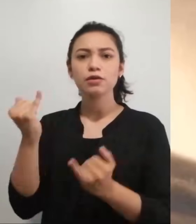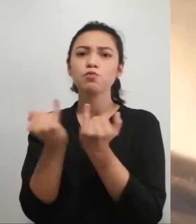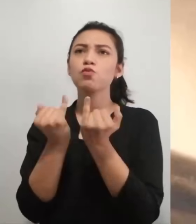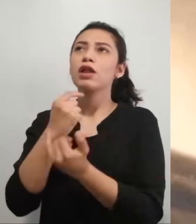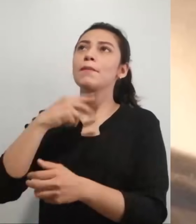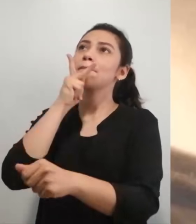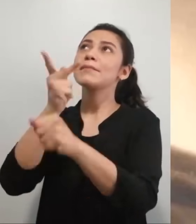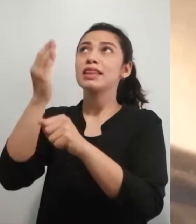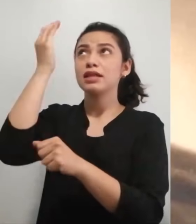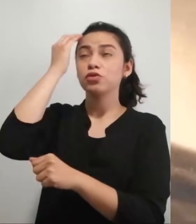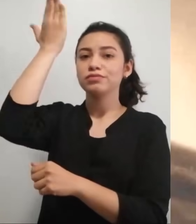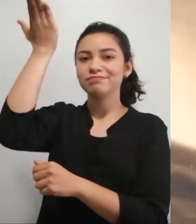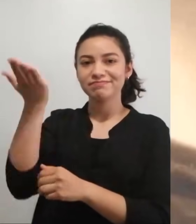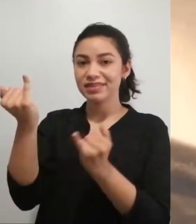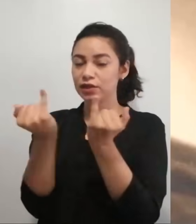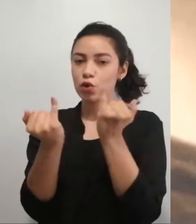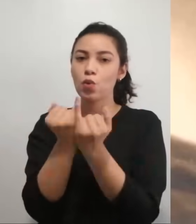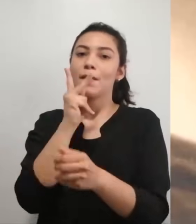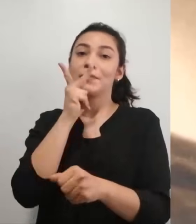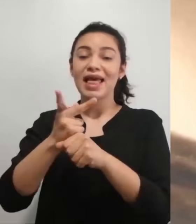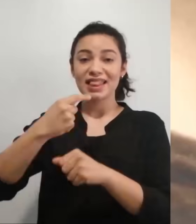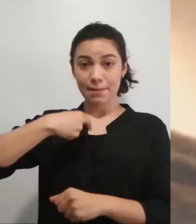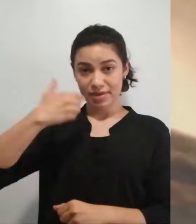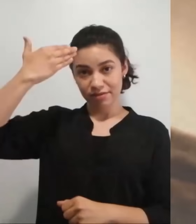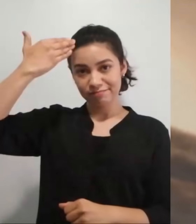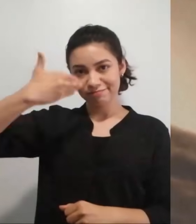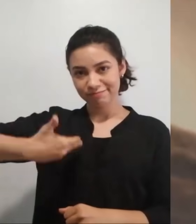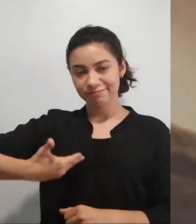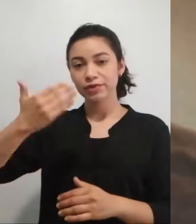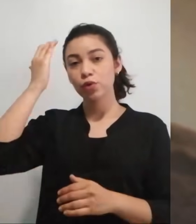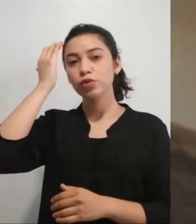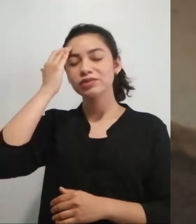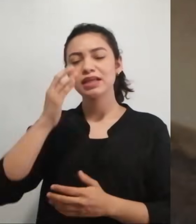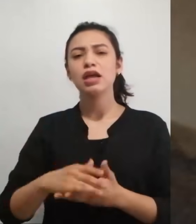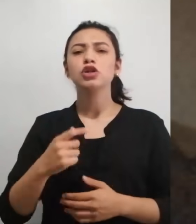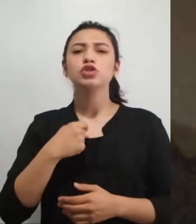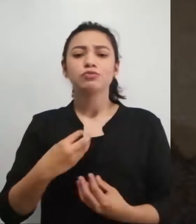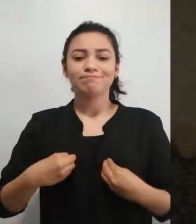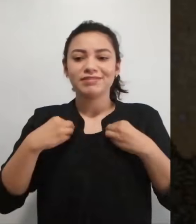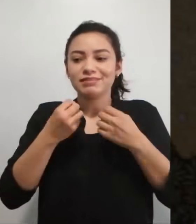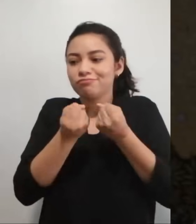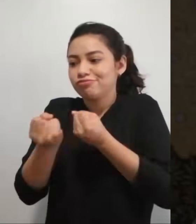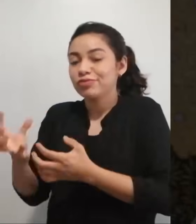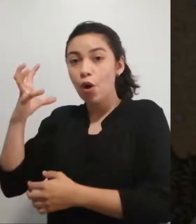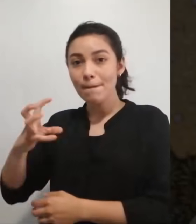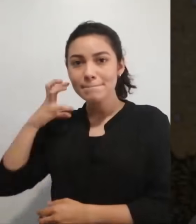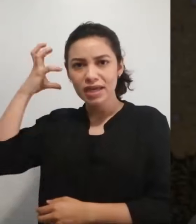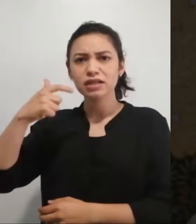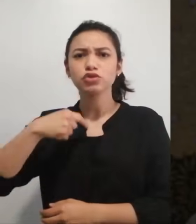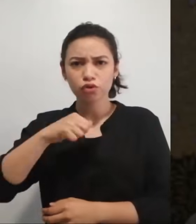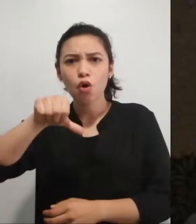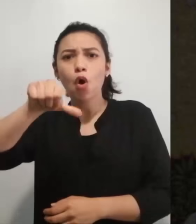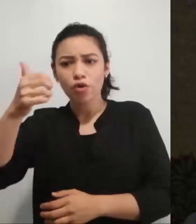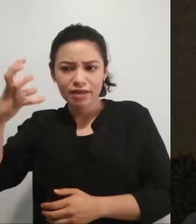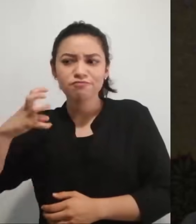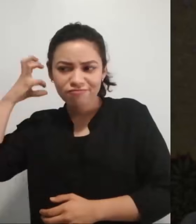la vida por mis ovejas. Tengo además otras ovejas que no son de este redil, y es necesario que las traiga también